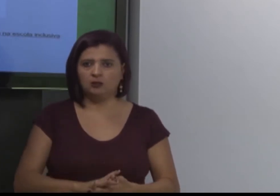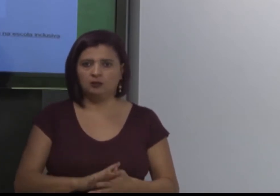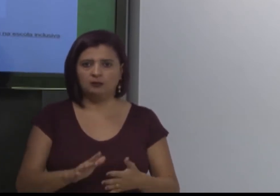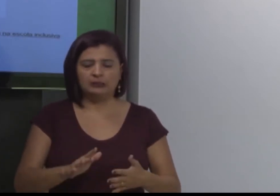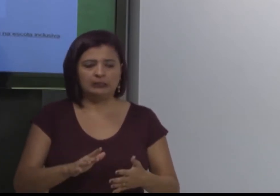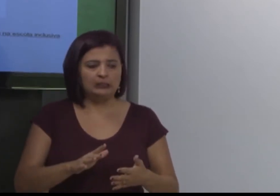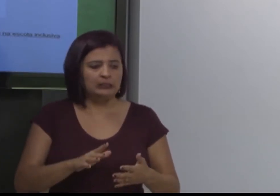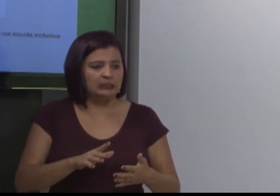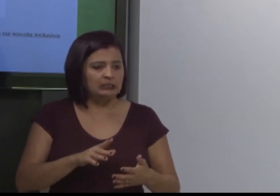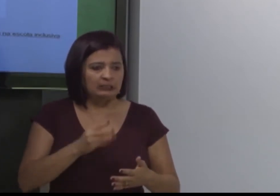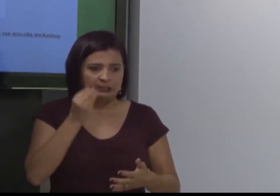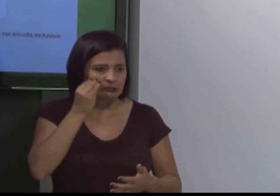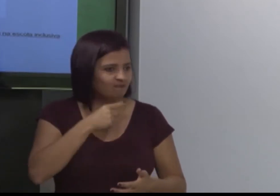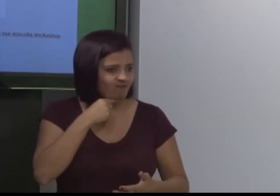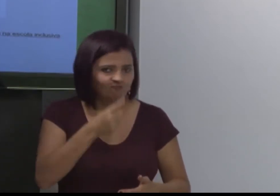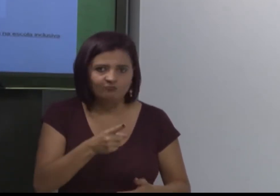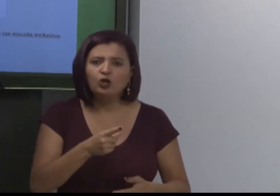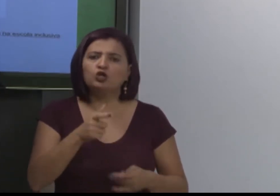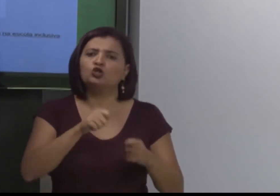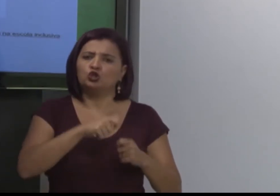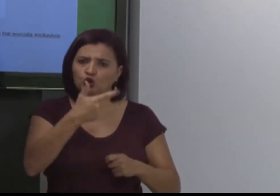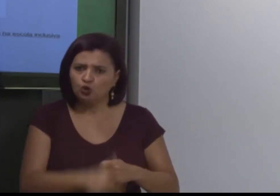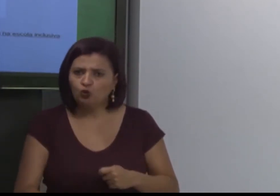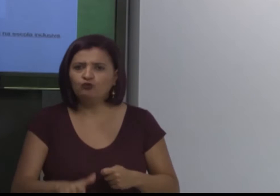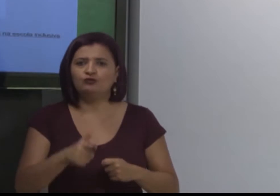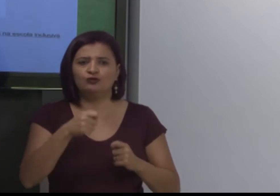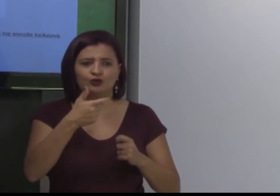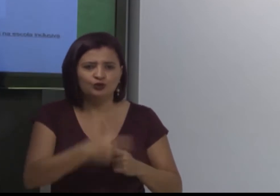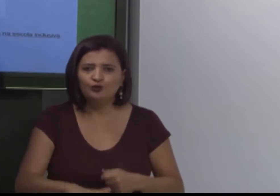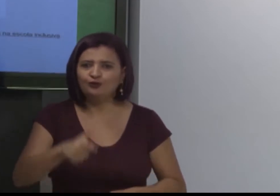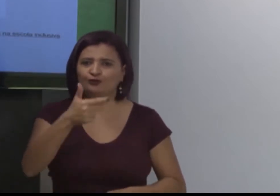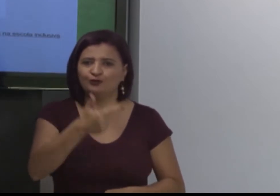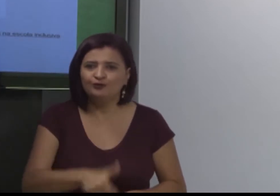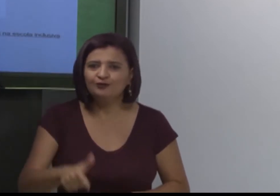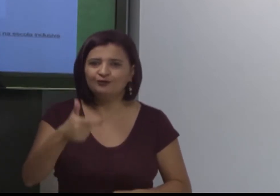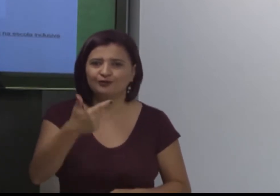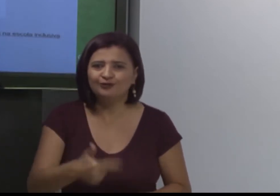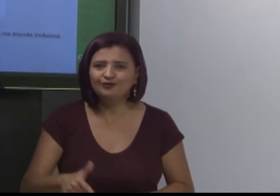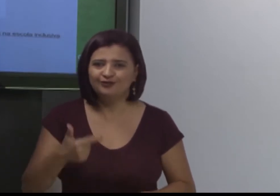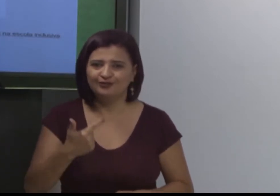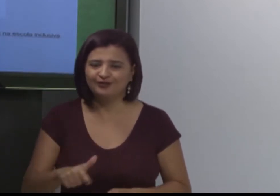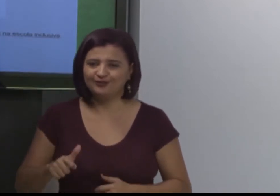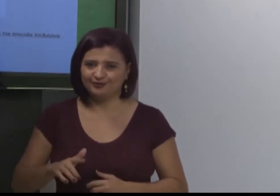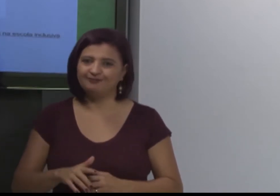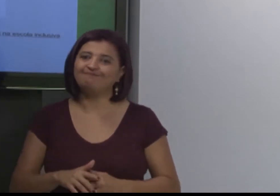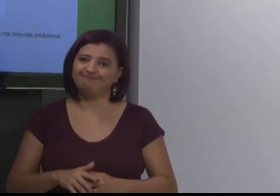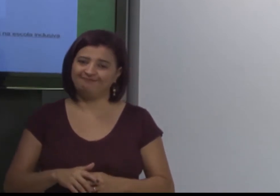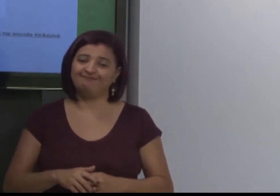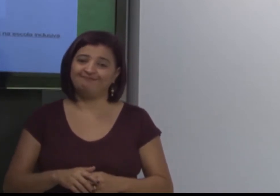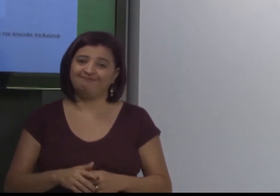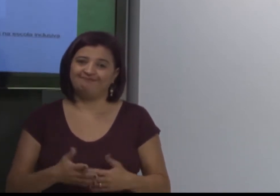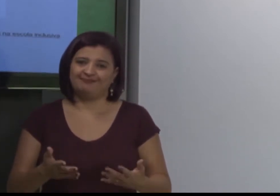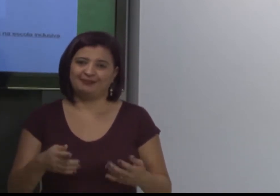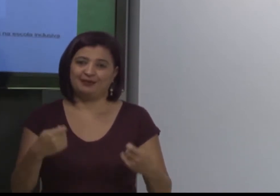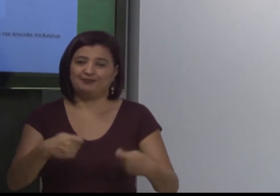Experiências devem acontecer, quando não dá certo, refeitas. E isso deve acontecer.